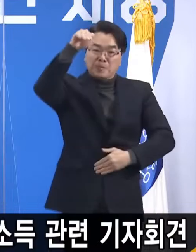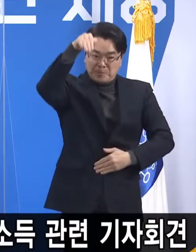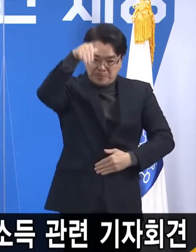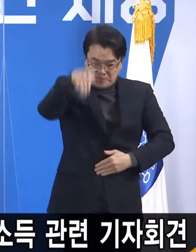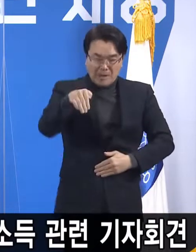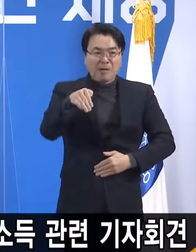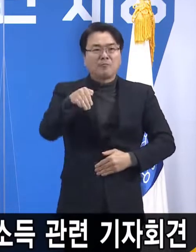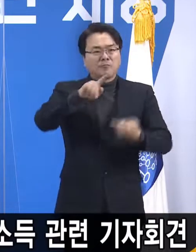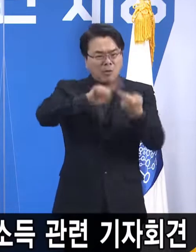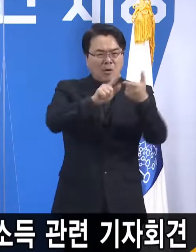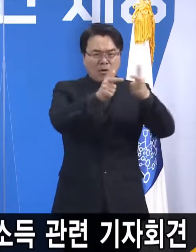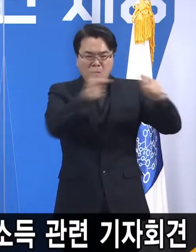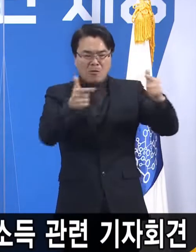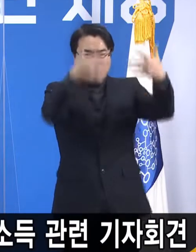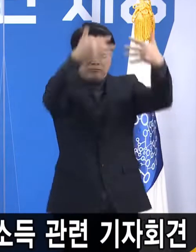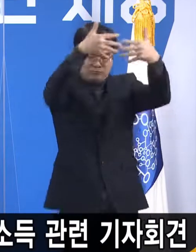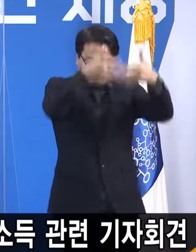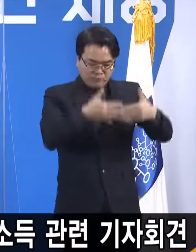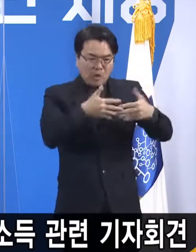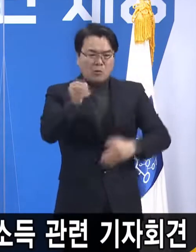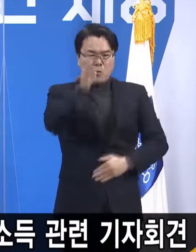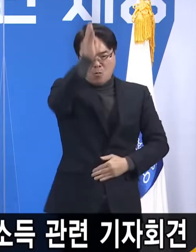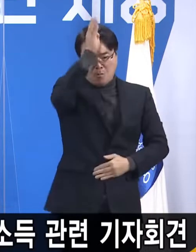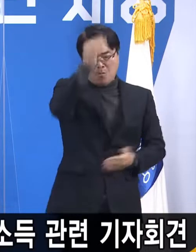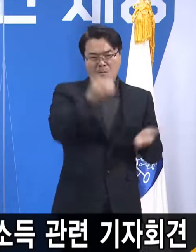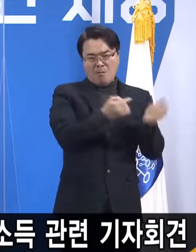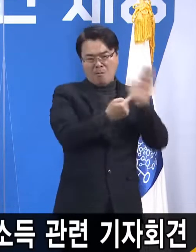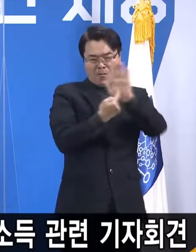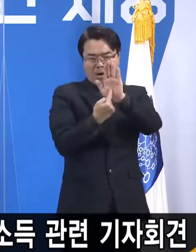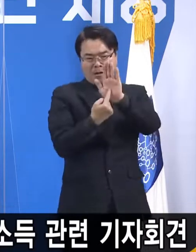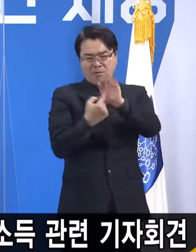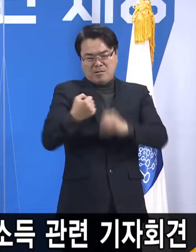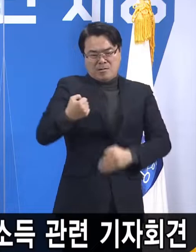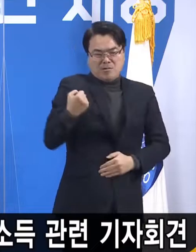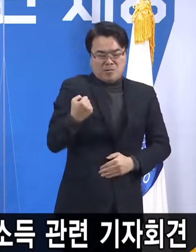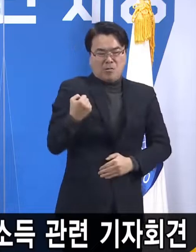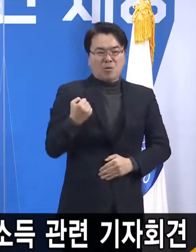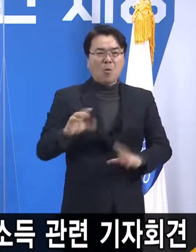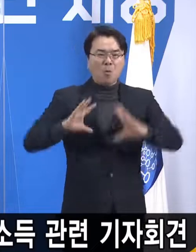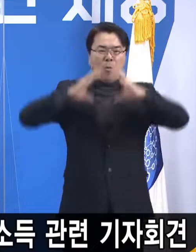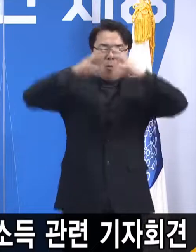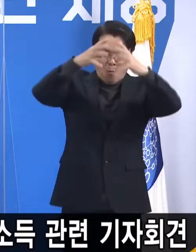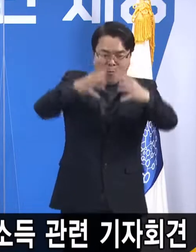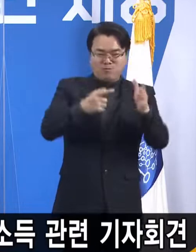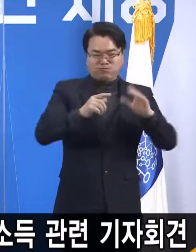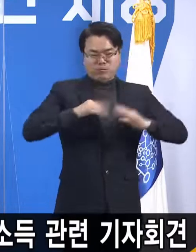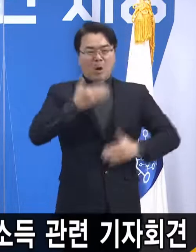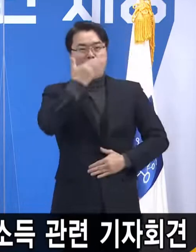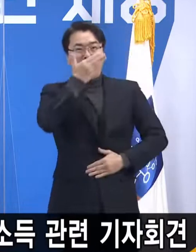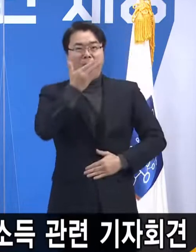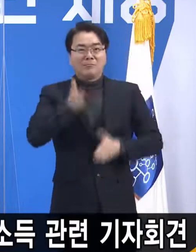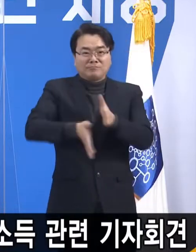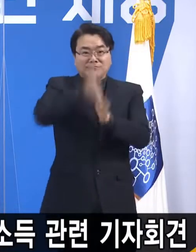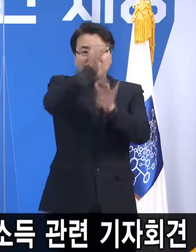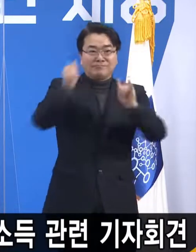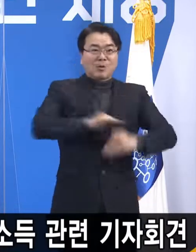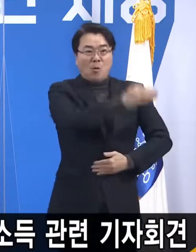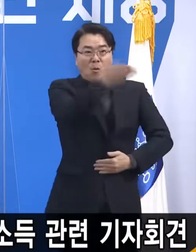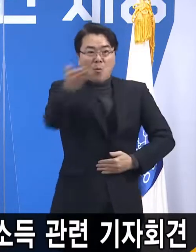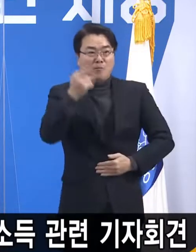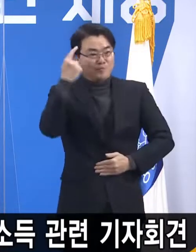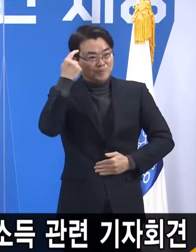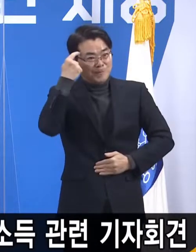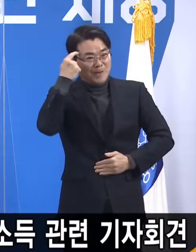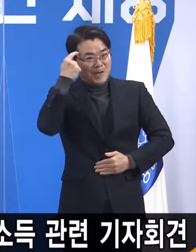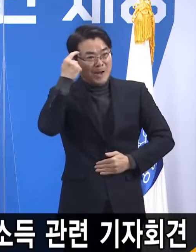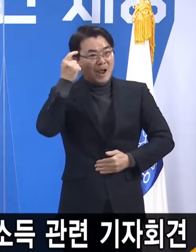우리의 종합적인 방역 역량, 전 세계에 자랑할 높은 시민의식과 우리 시민들의